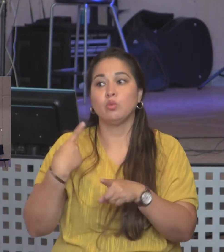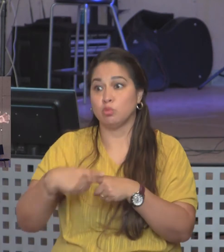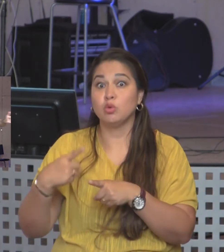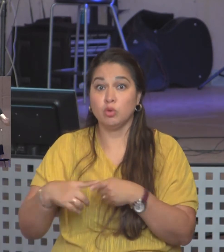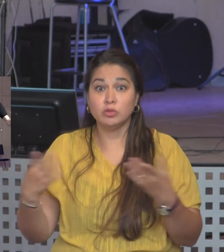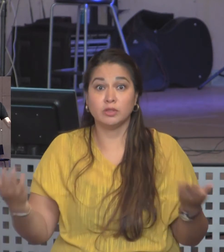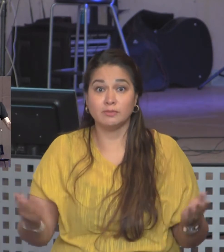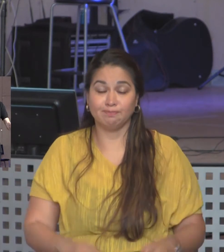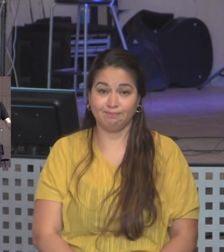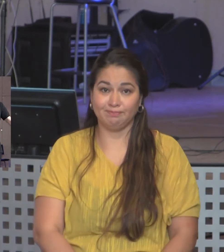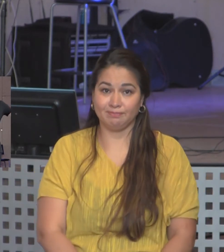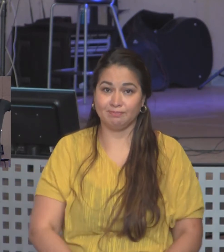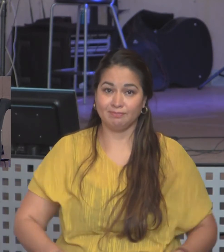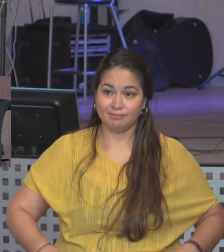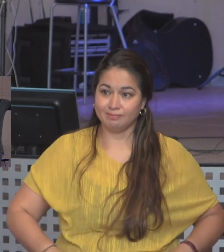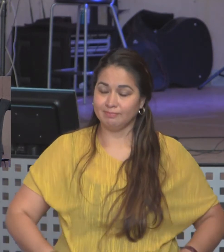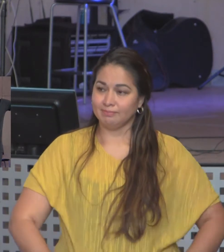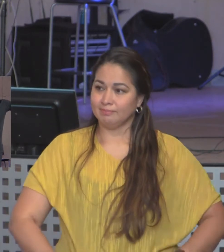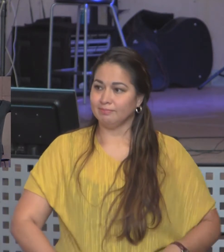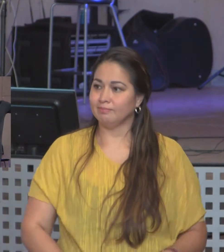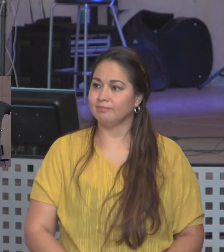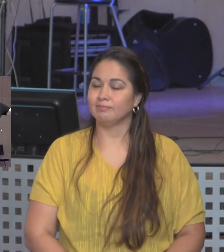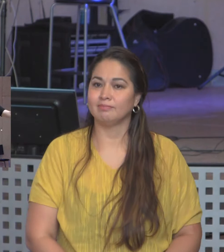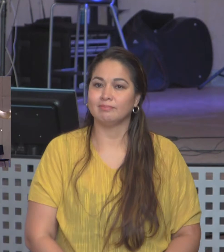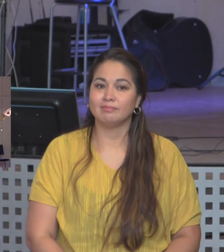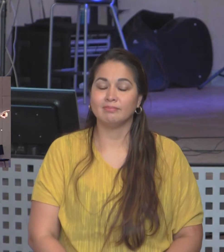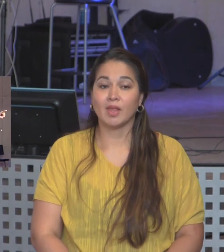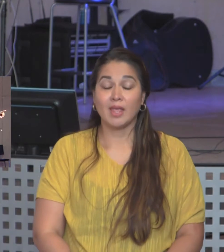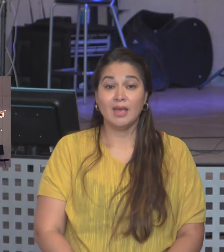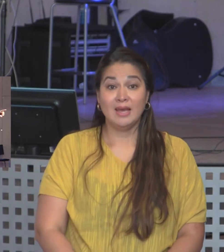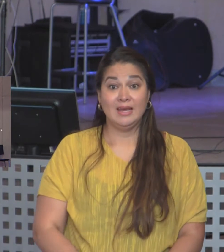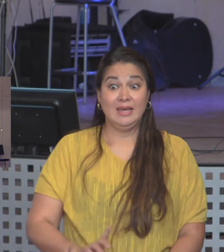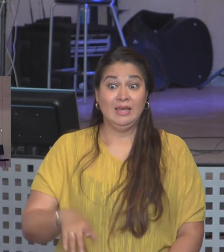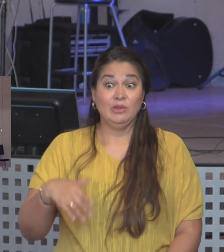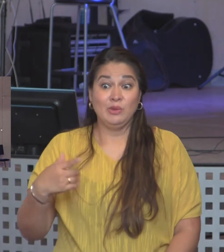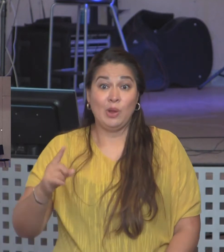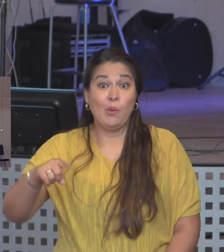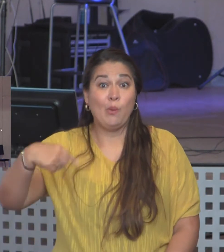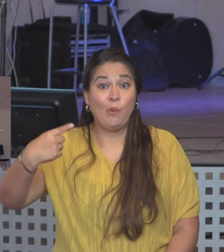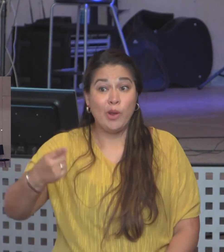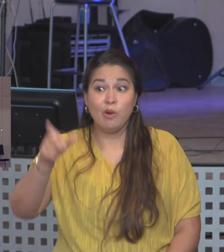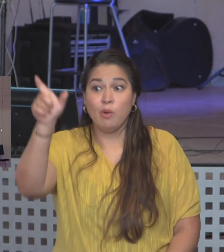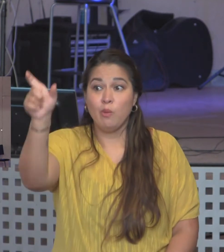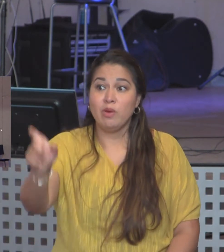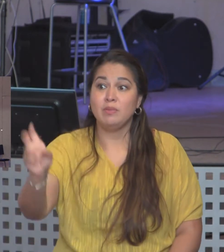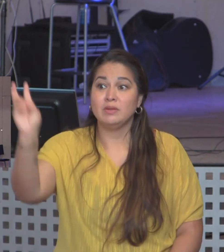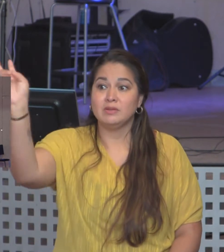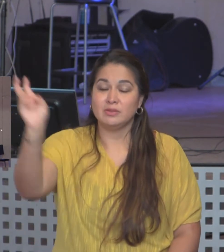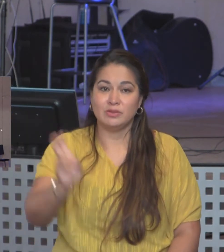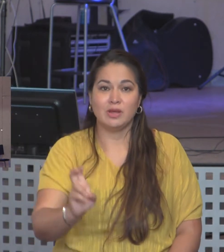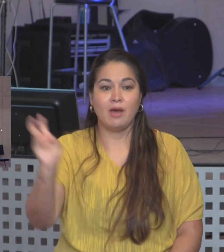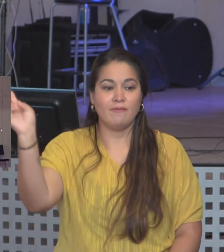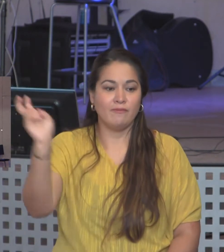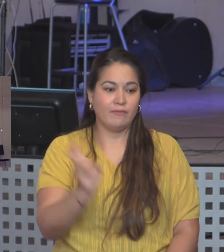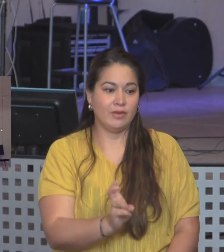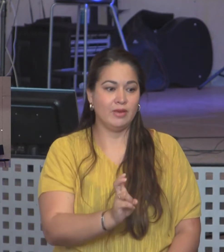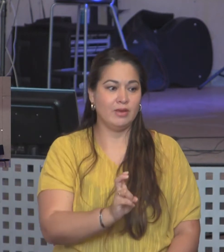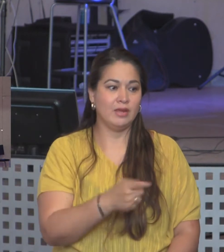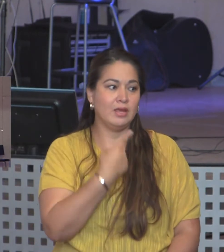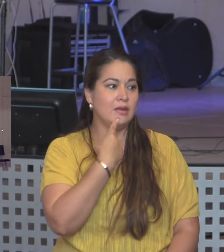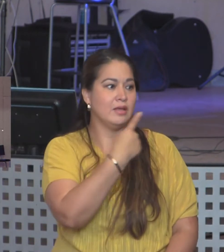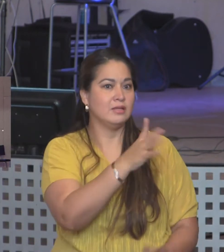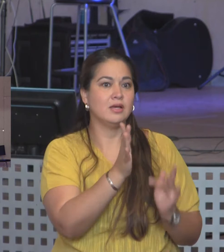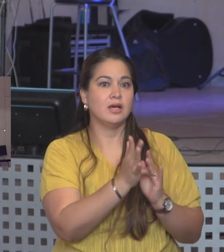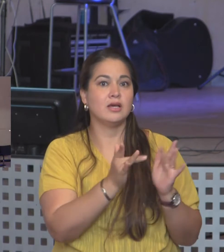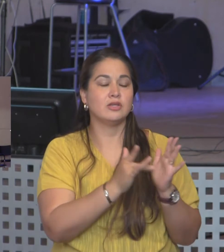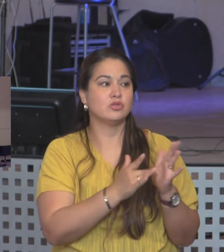dice: Maestro, la higuera que tú maldijiste se ha muerto. Y Jesucristo aprovecha para